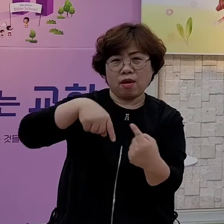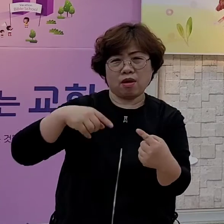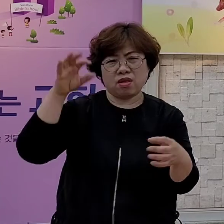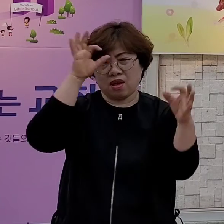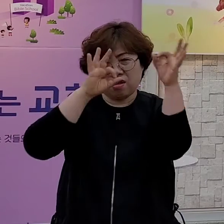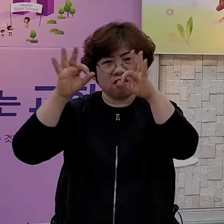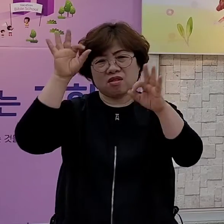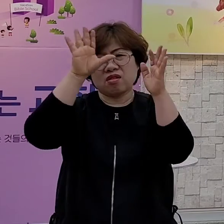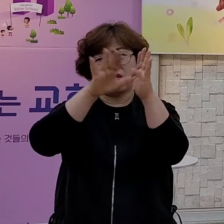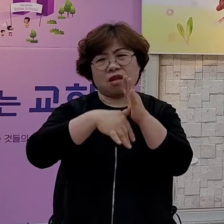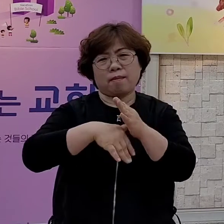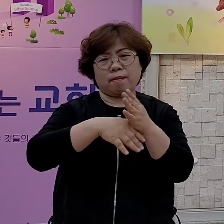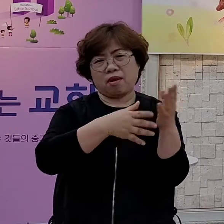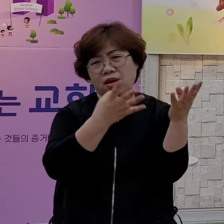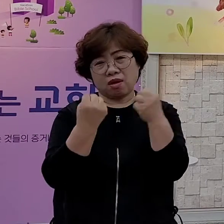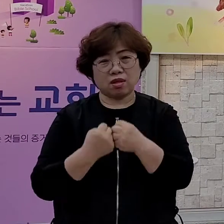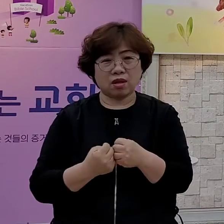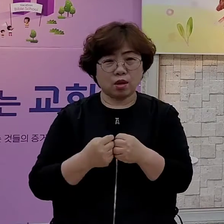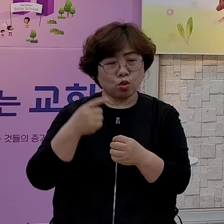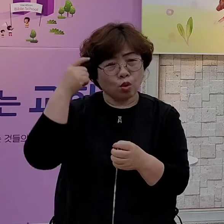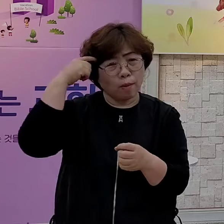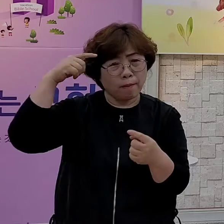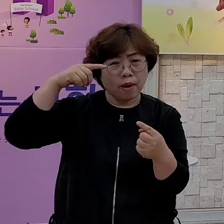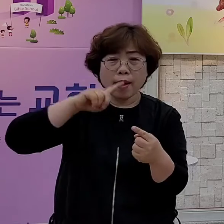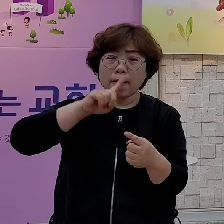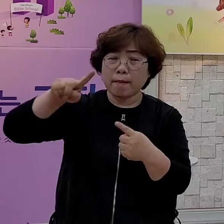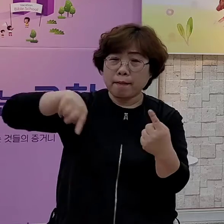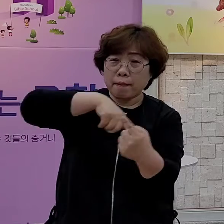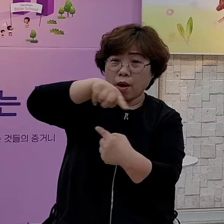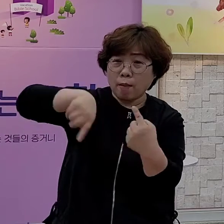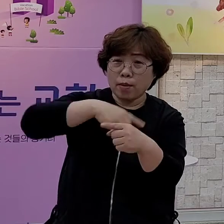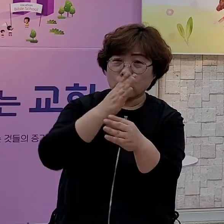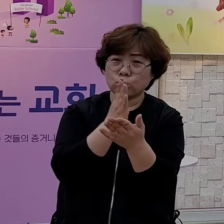뭐냐면 누구 때문에 그랬어요.